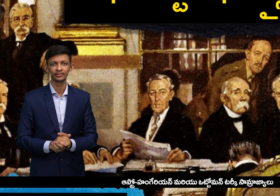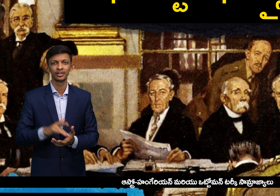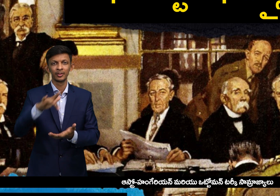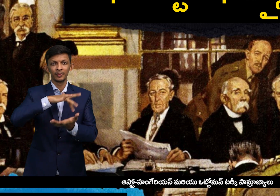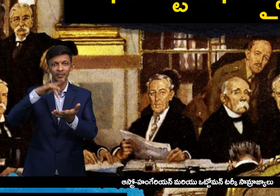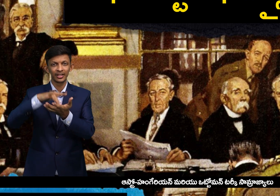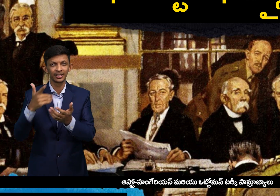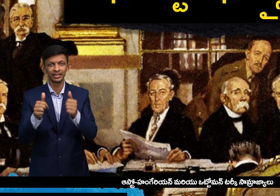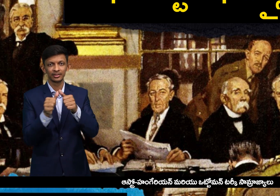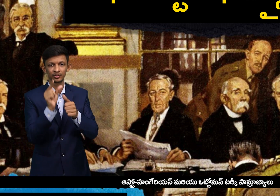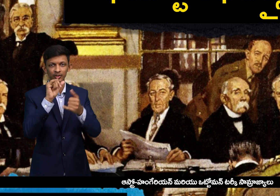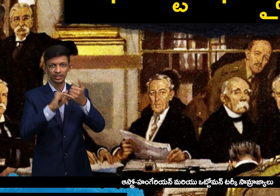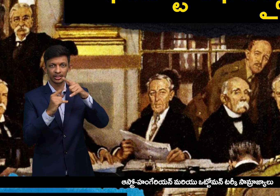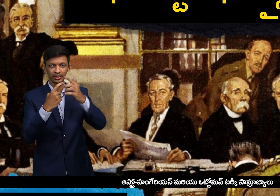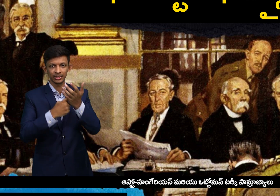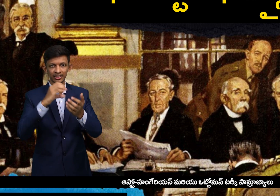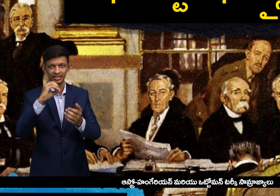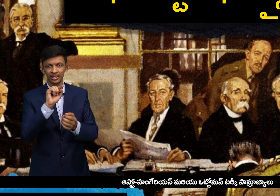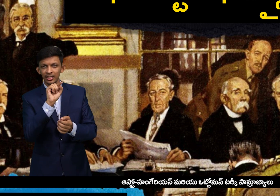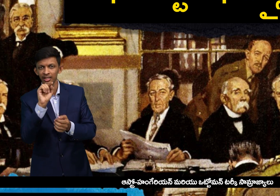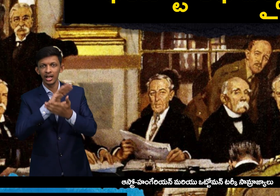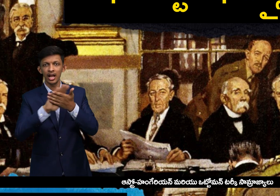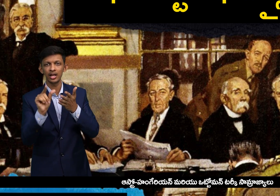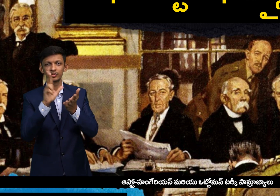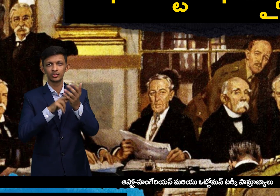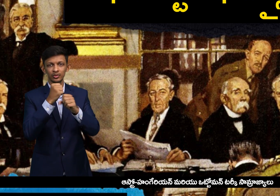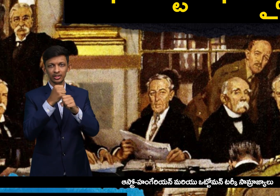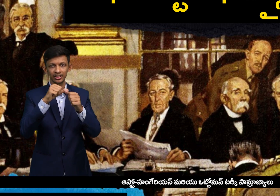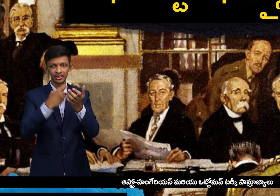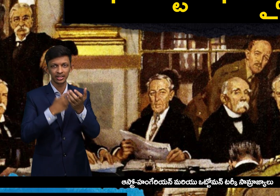ఆస్ట్రో హంగేరియన్ మరియు ఒట్టోమన్ టర్కీ సామ్రాజ్యాలు.